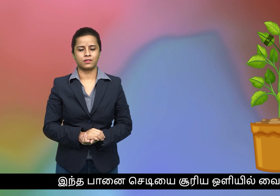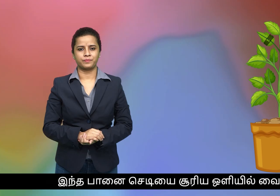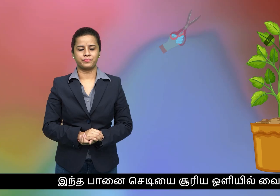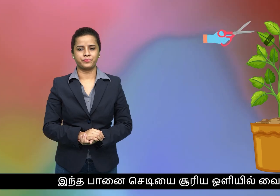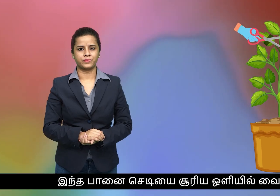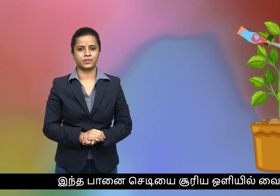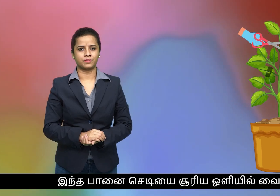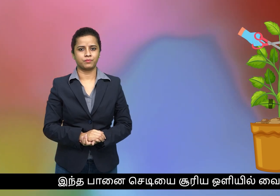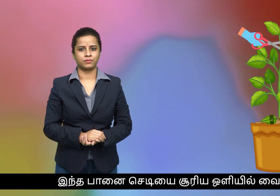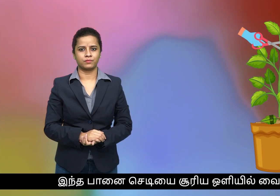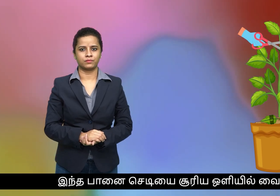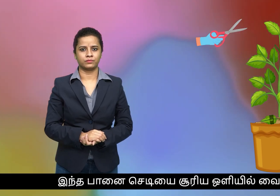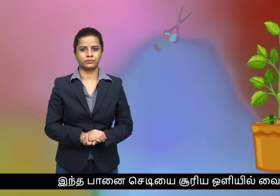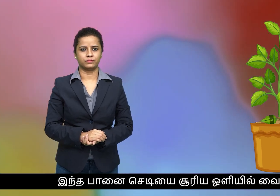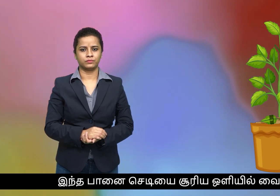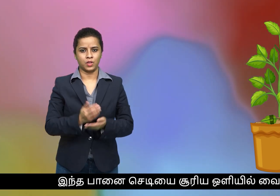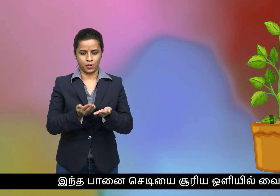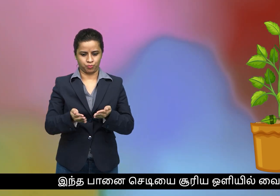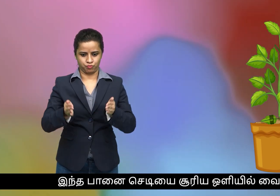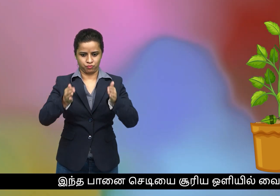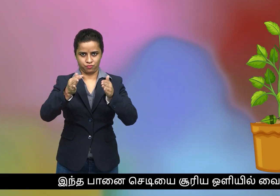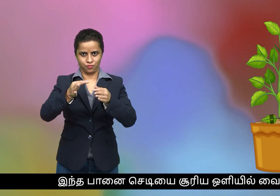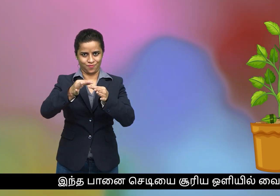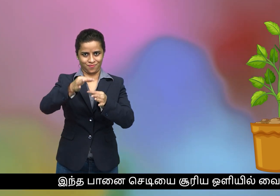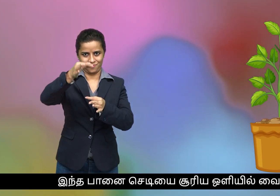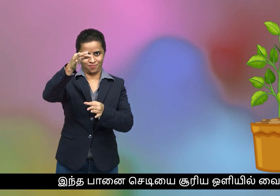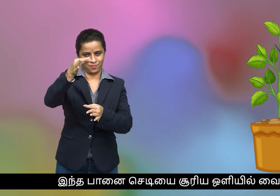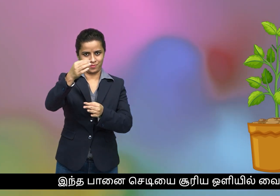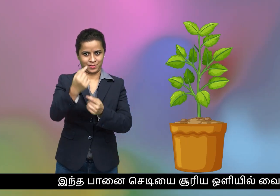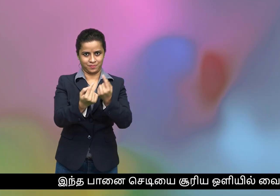இந்த பானை செடியை சூரிய ஒளியில் வைக்கவும்.